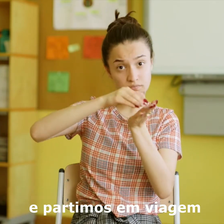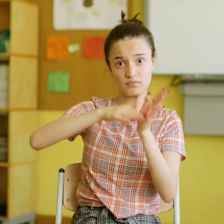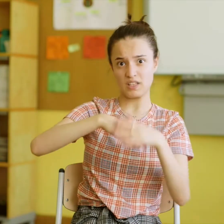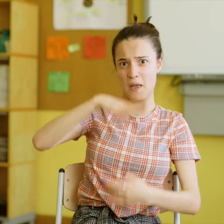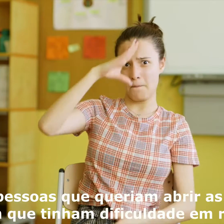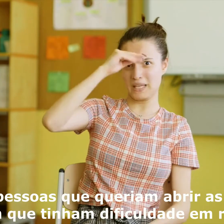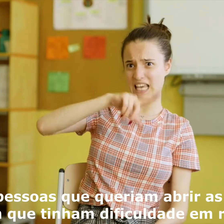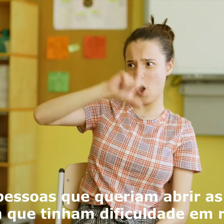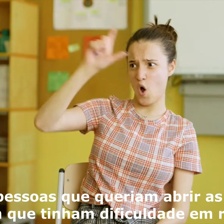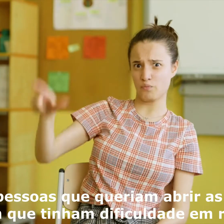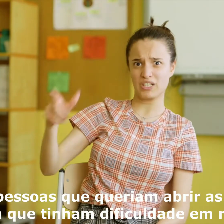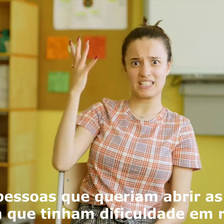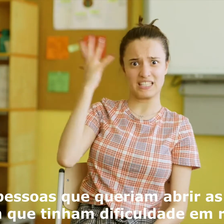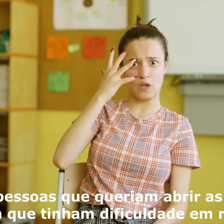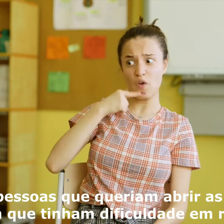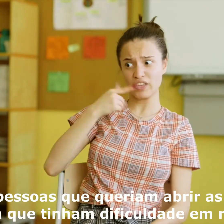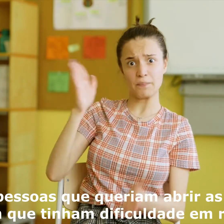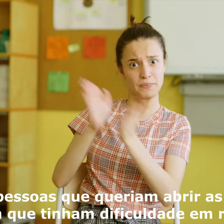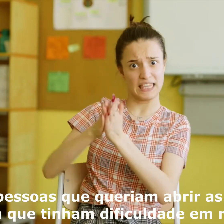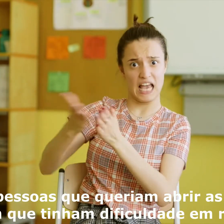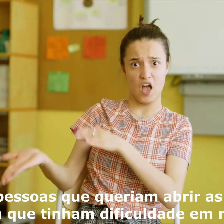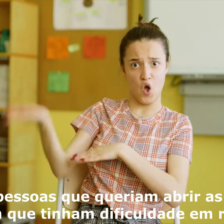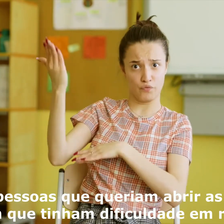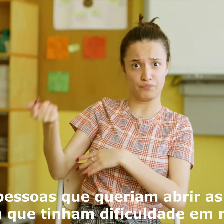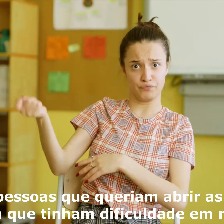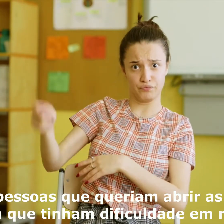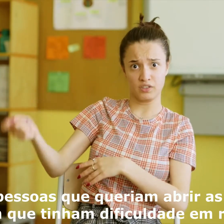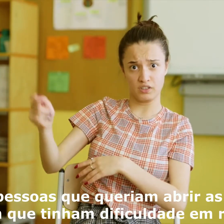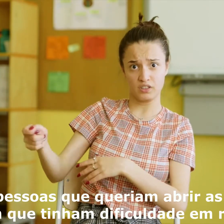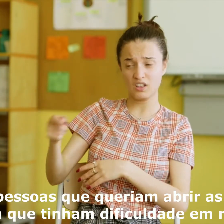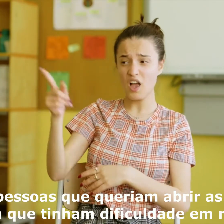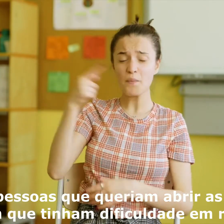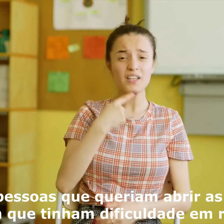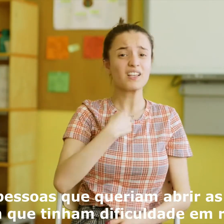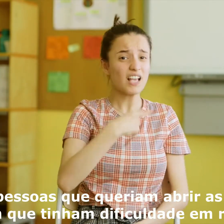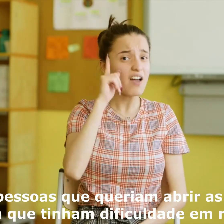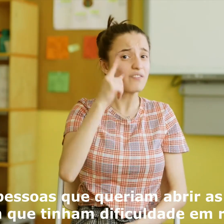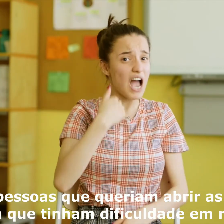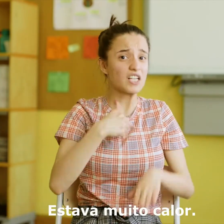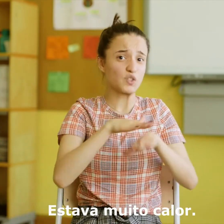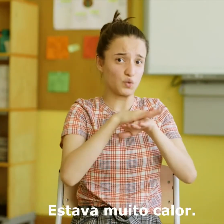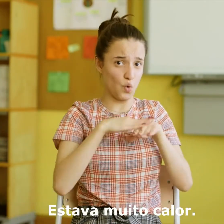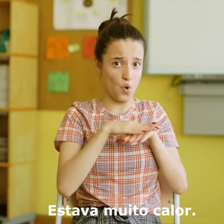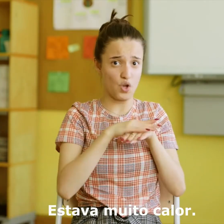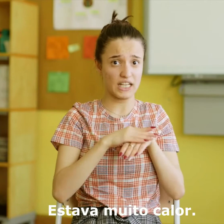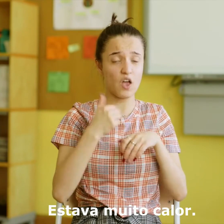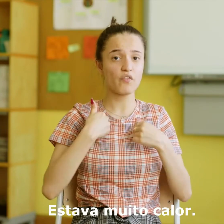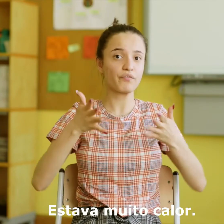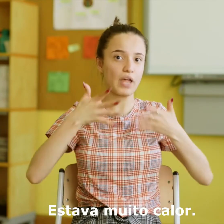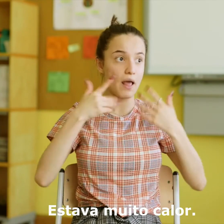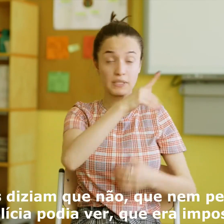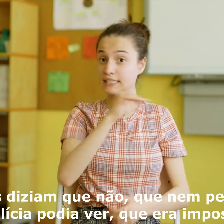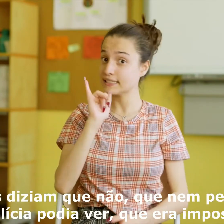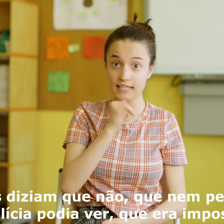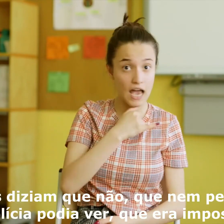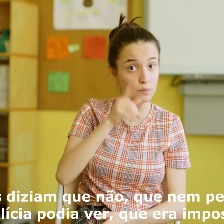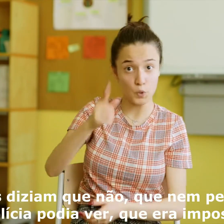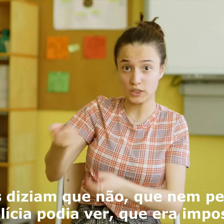A viagem seguiu-se e havia pessoas que queriam abrir as janelas, tipo, desculpe, não conseguimos respirar, está